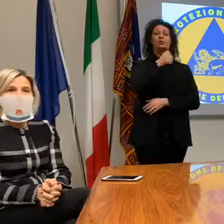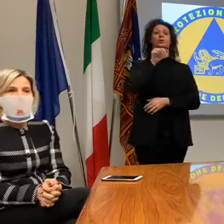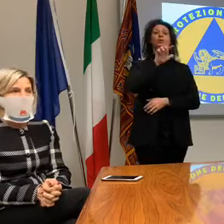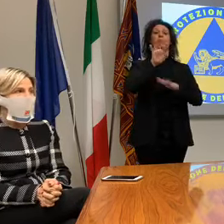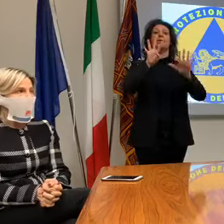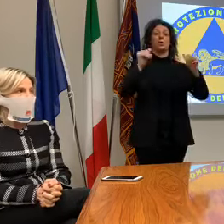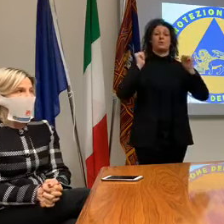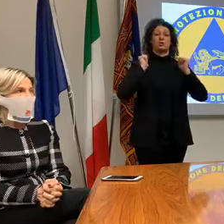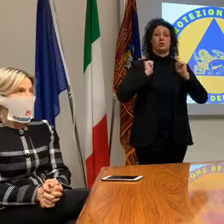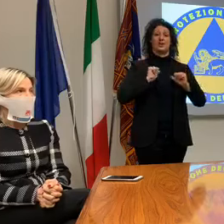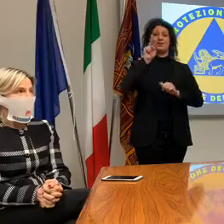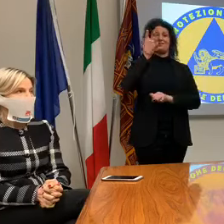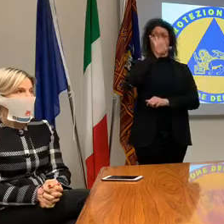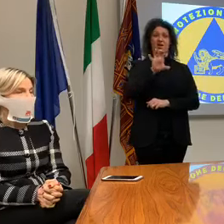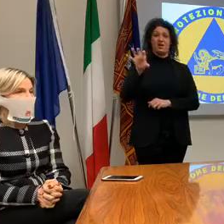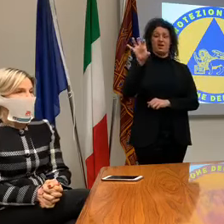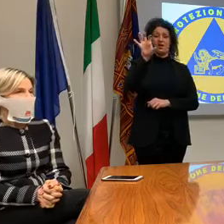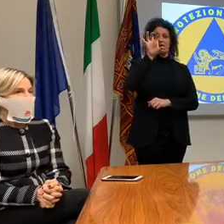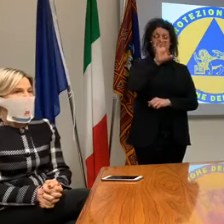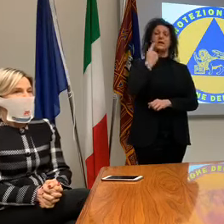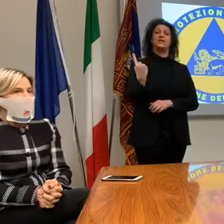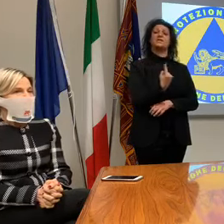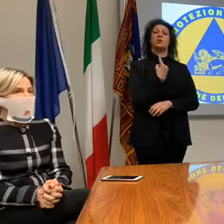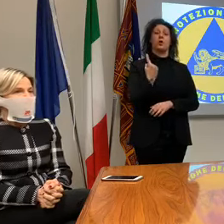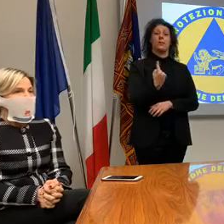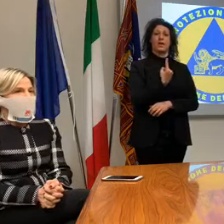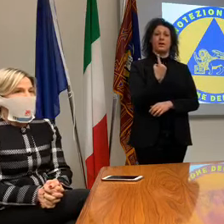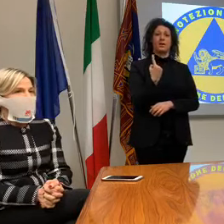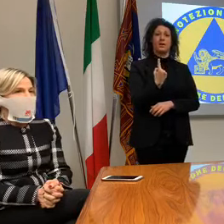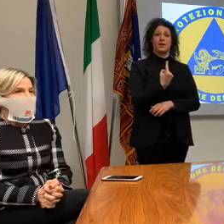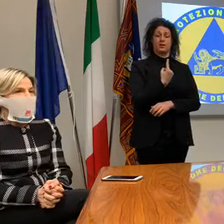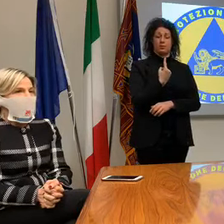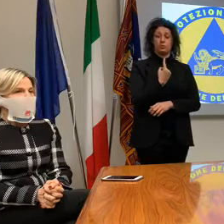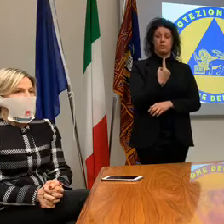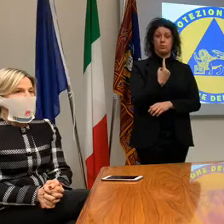17.159 cittadini che sono in isolamento,